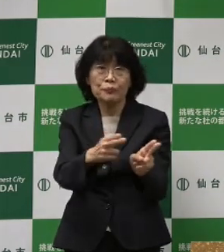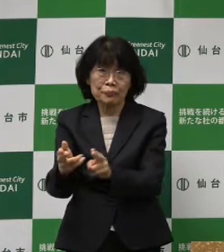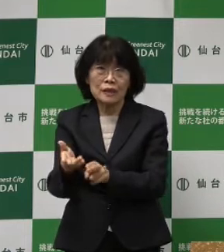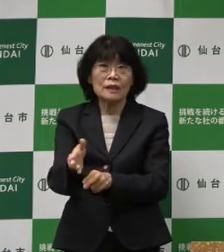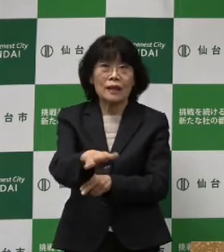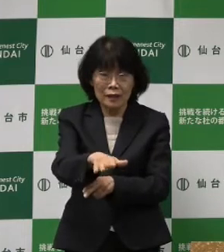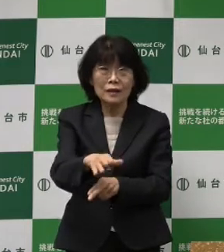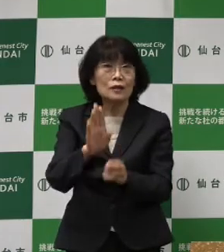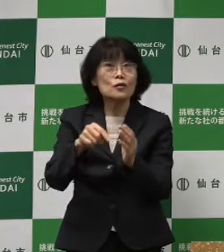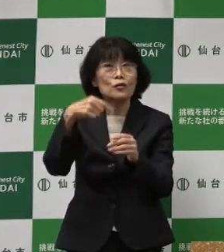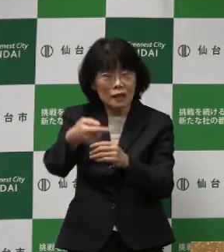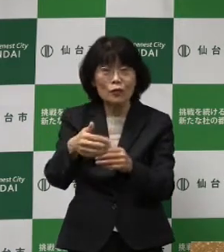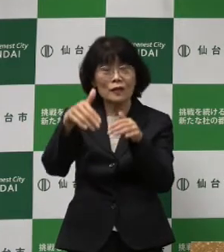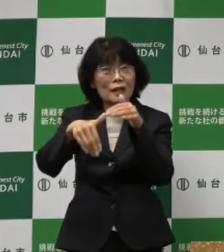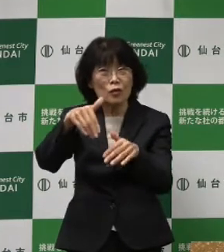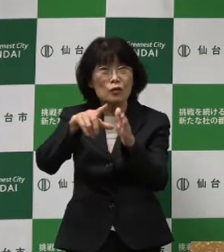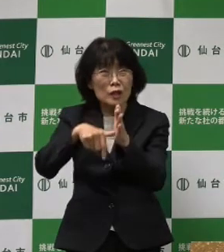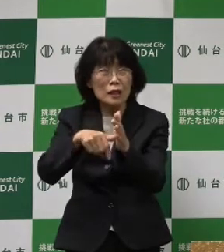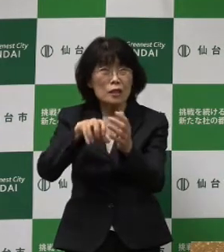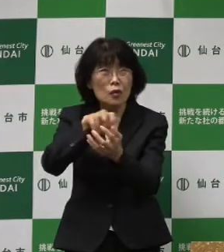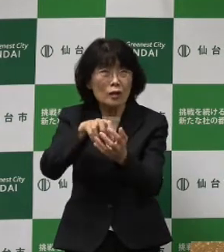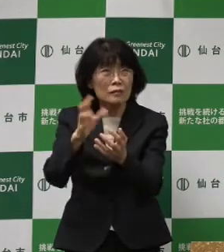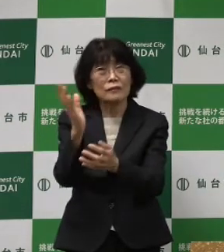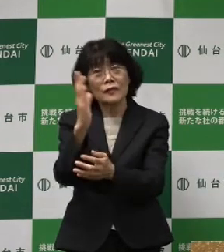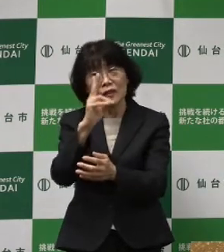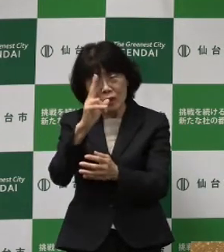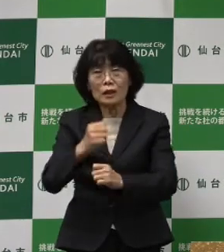ですね同じようなことが起こらないようにしてもらいたいというふうに思います。